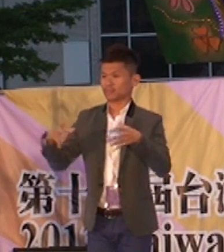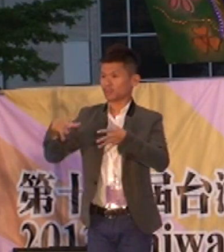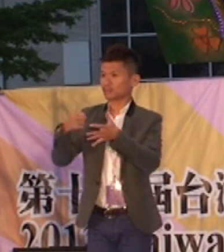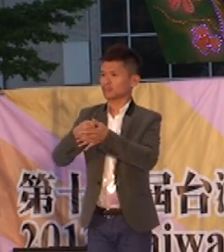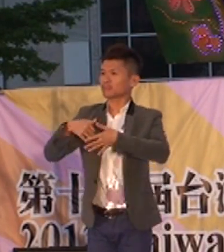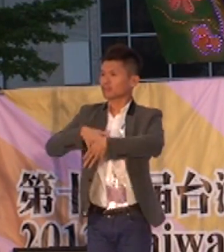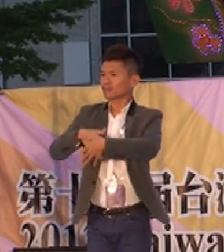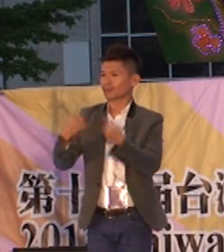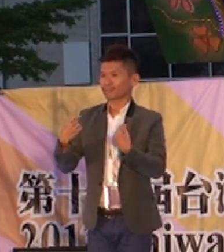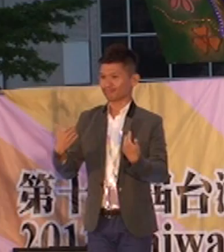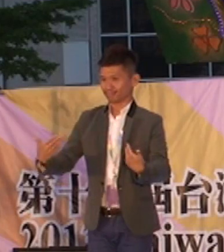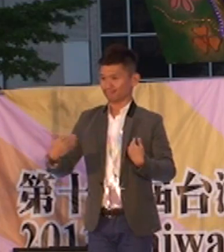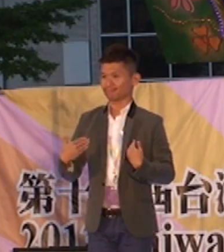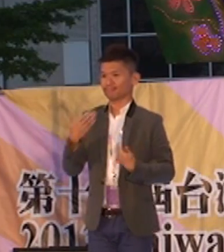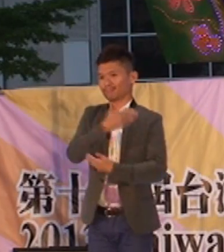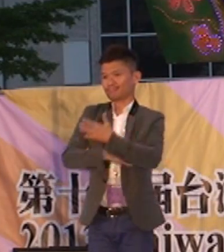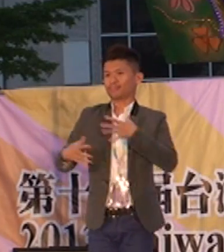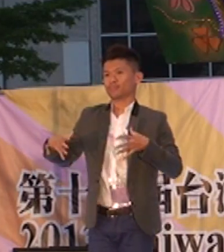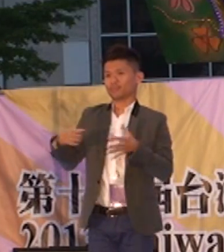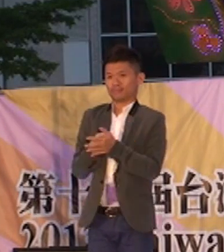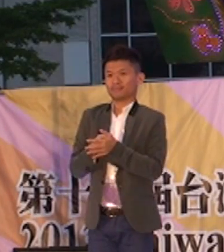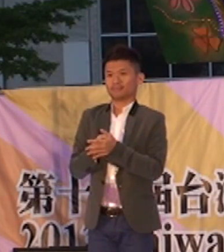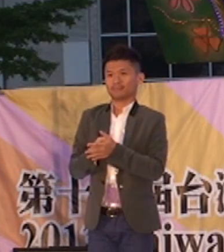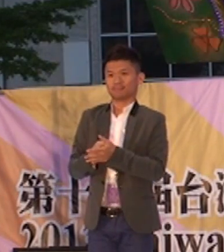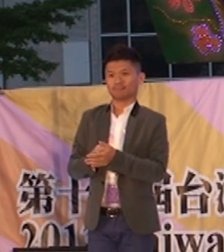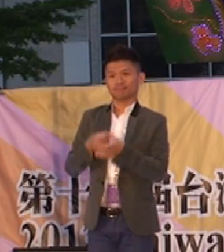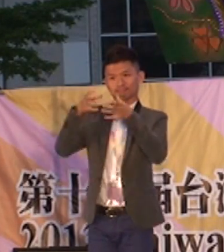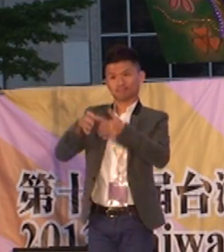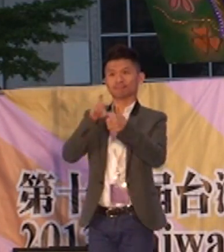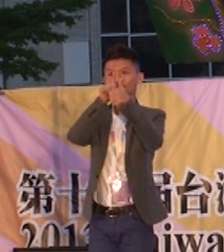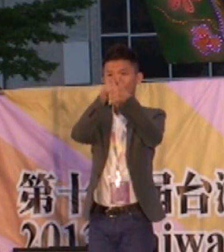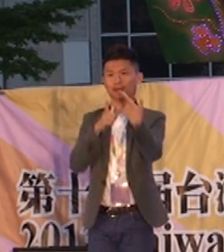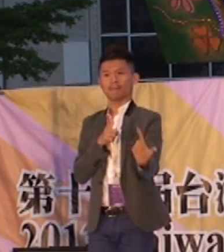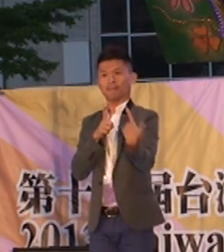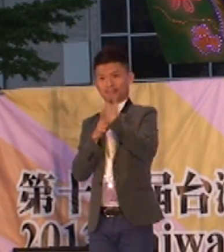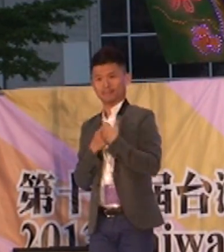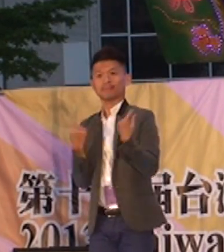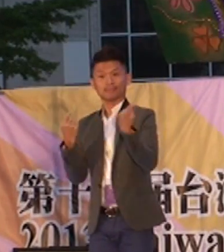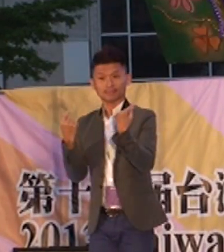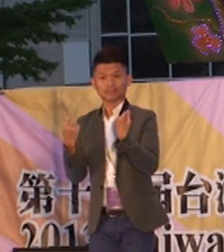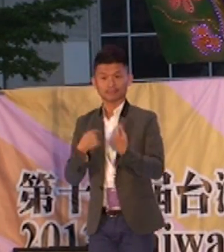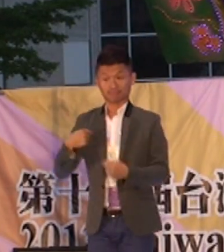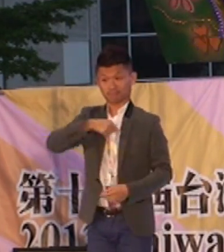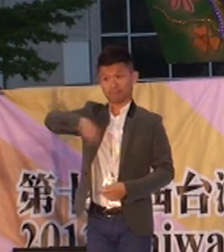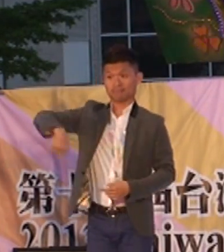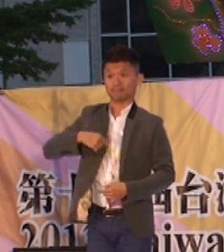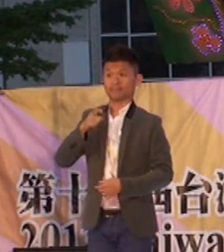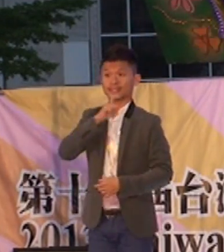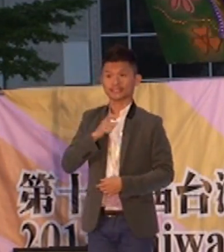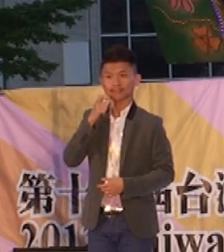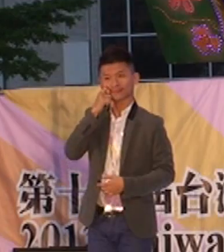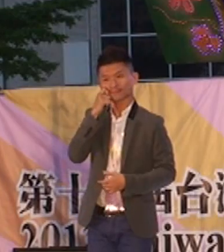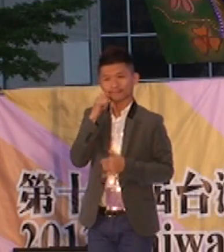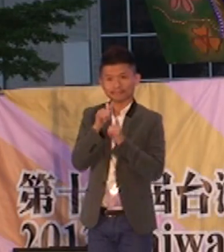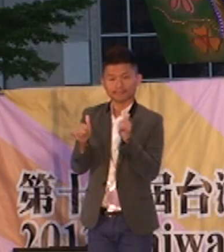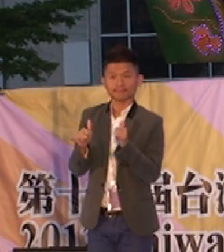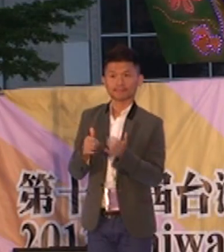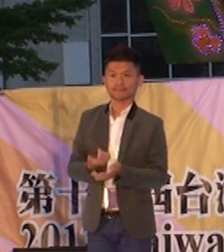行好像是为我们残障同志设的主题一样，我觉得我们是性难民。